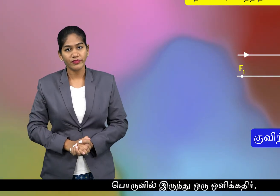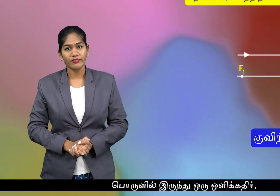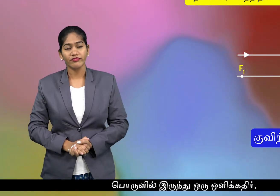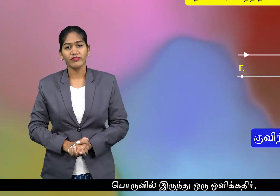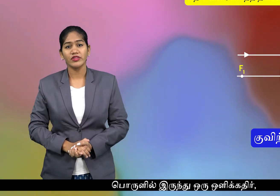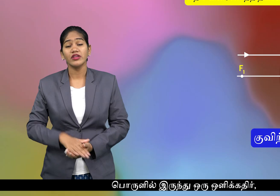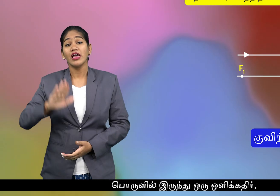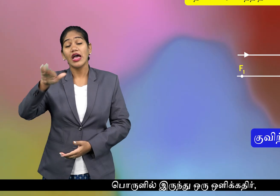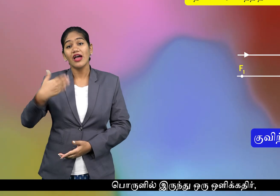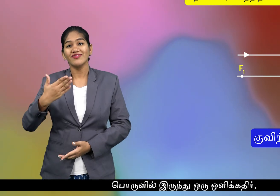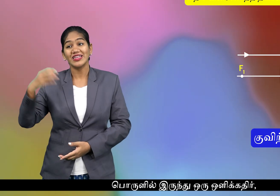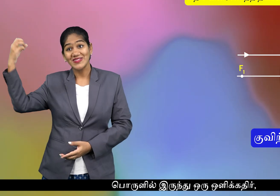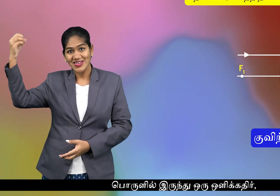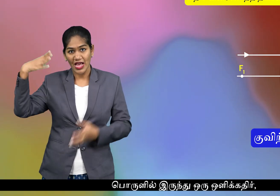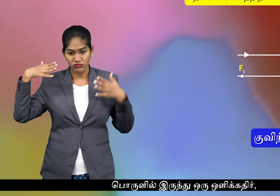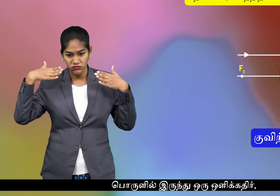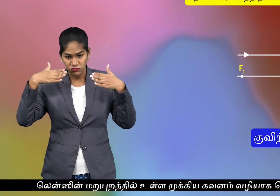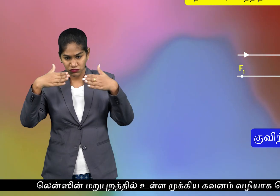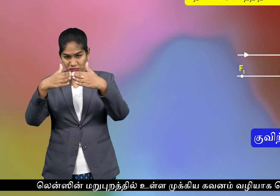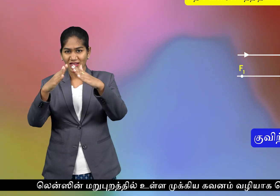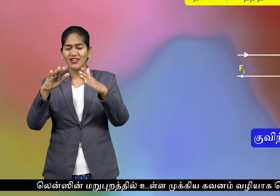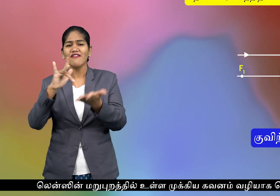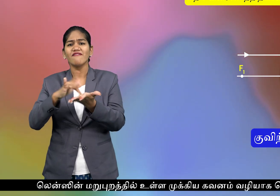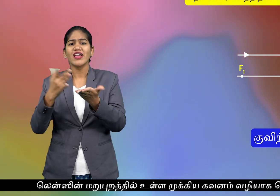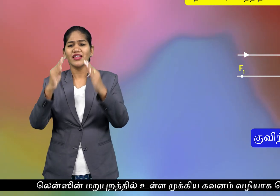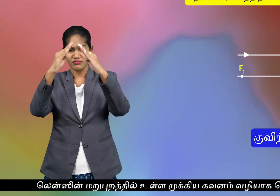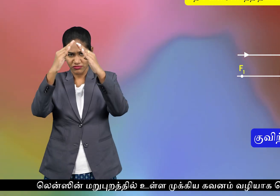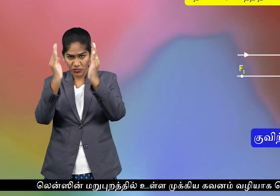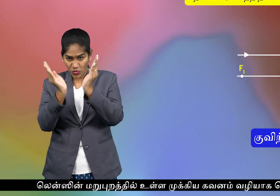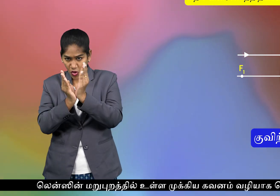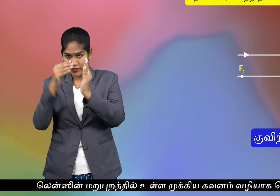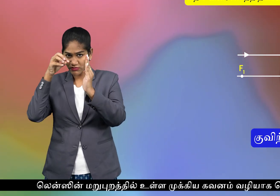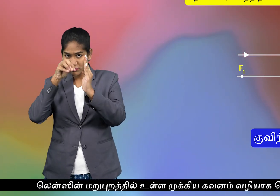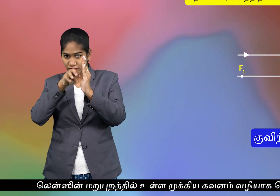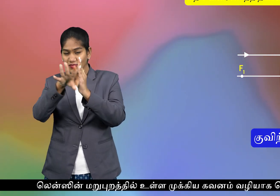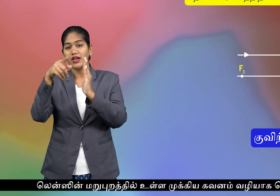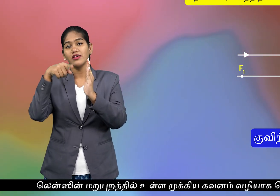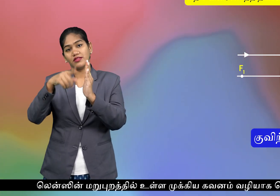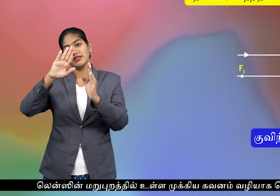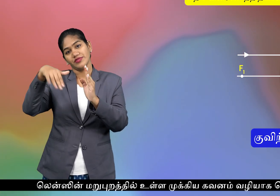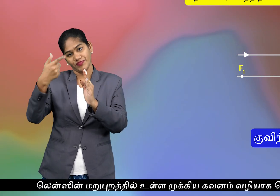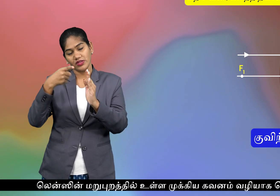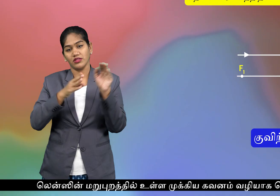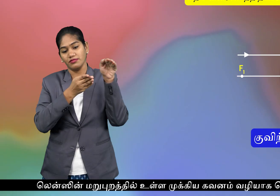பொருளில் இருந்து ஒரு ஒளிக்கதிர் வில்லையின் மறுபுறத்தில் உள்ள முக்கிய கவனம் வழியாக செல்கிறது.